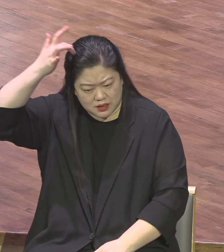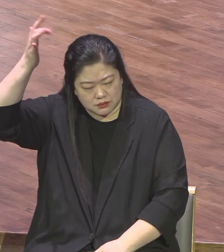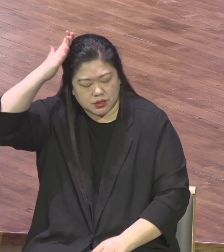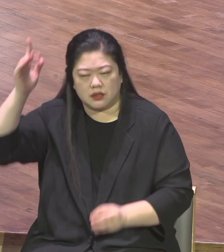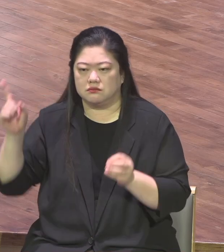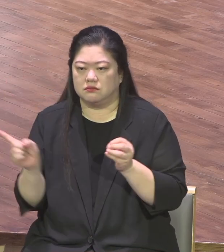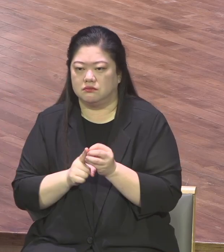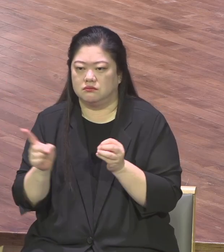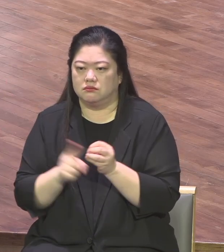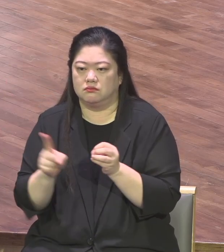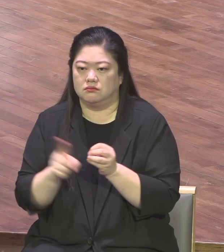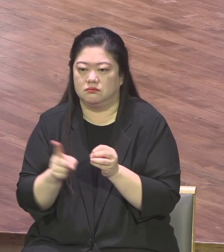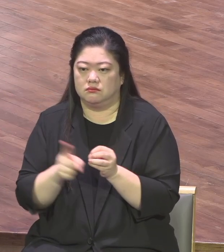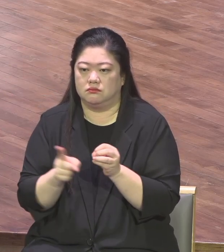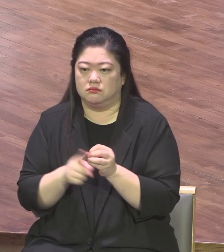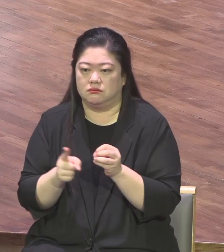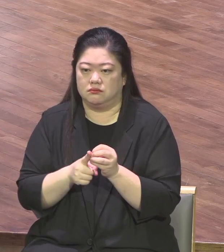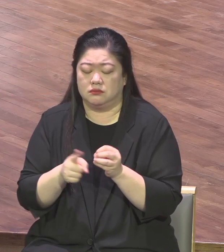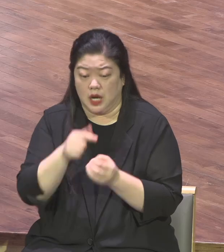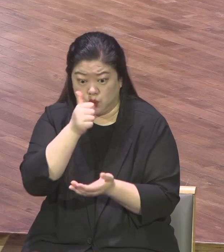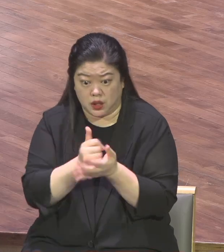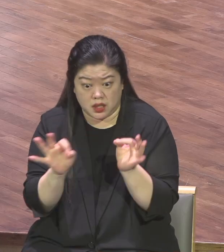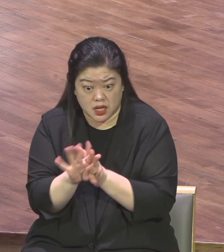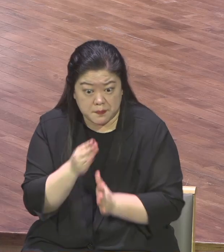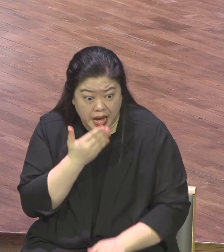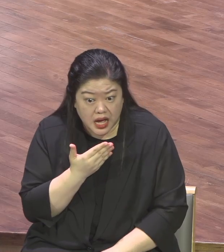무조건 피입니다. 피. 피가 아니고 그 피가.